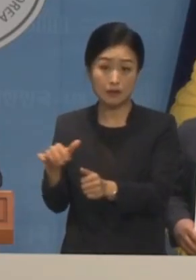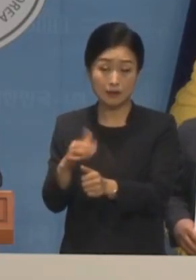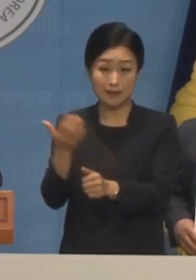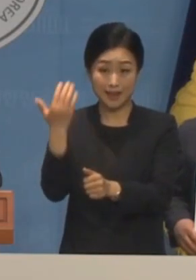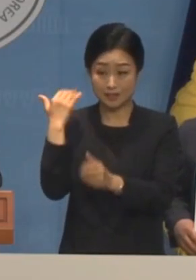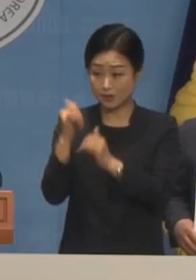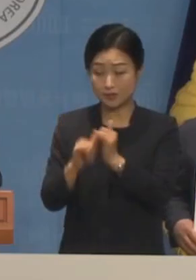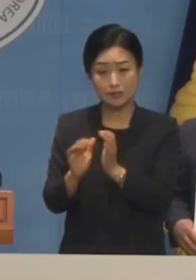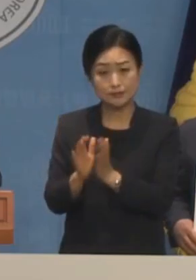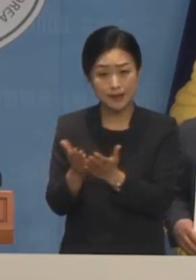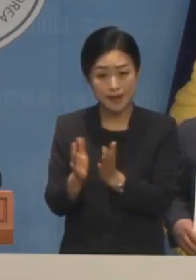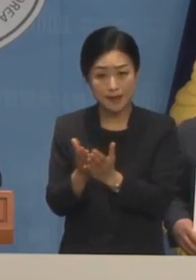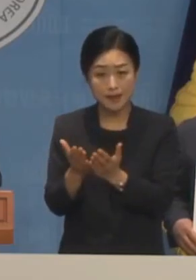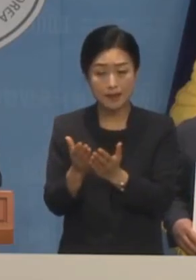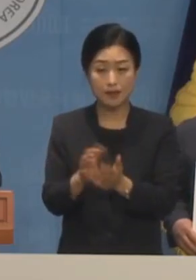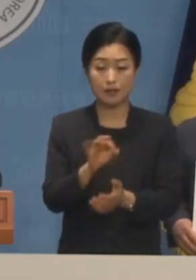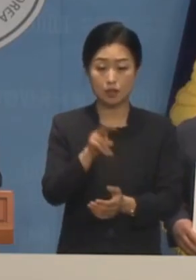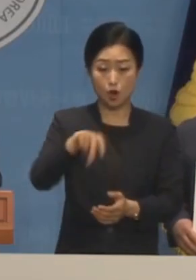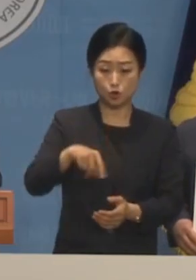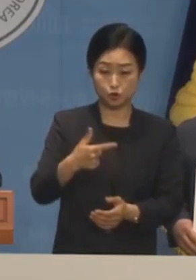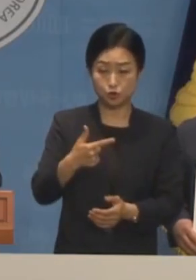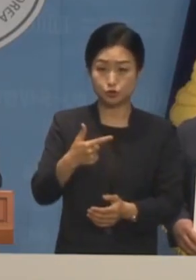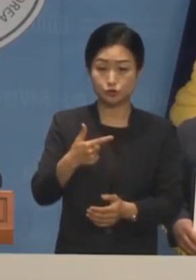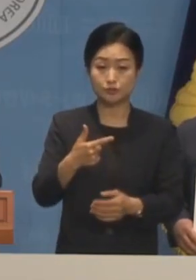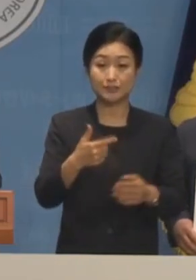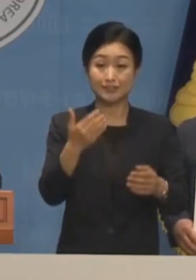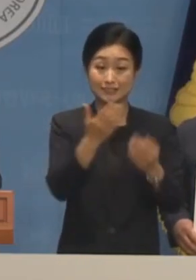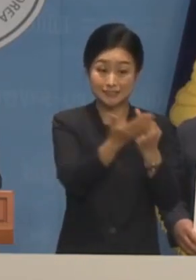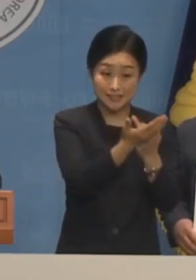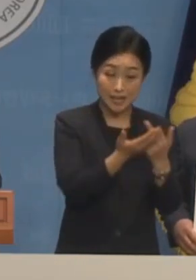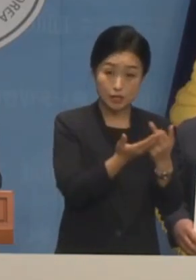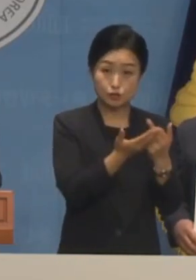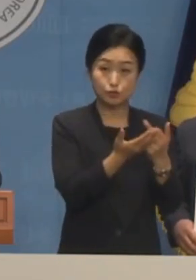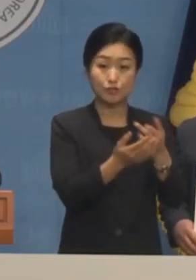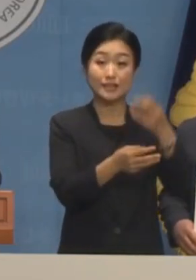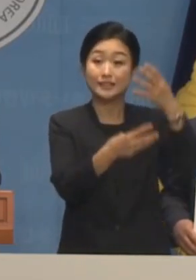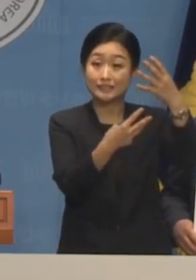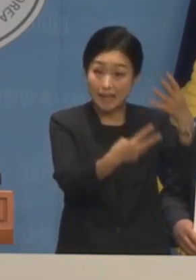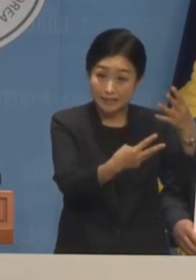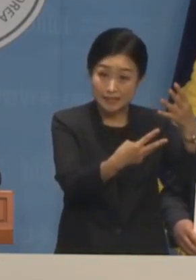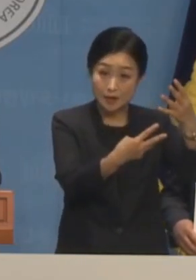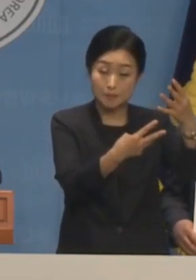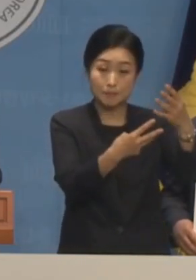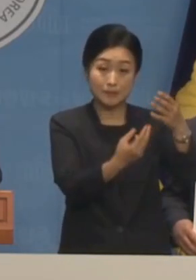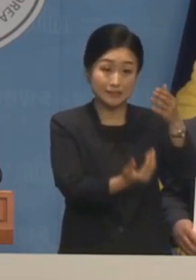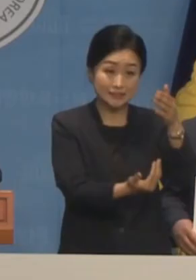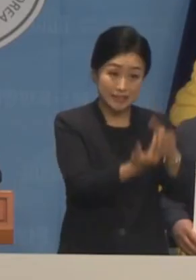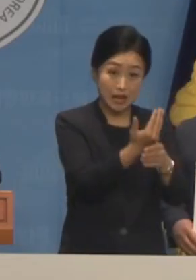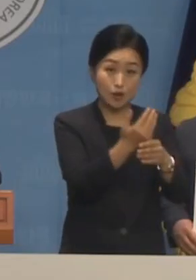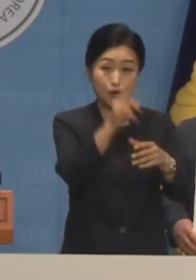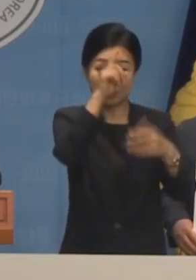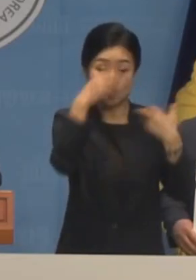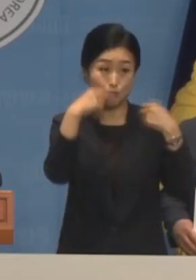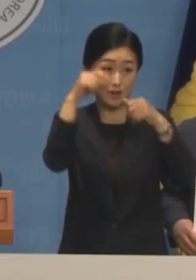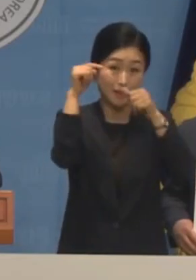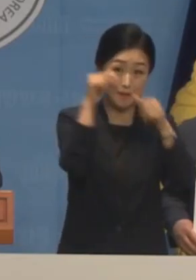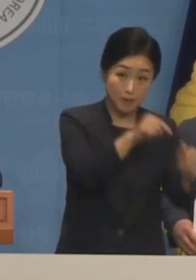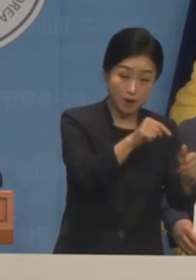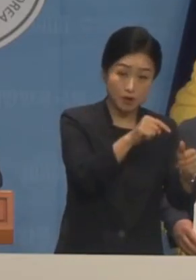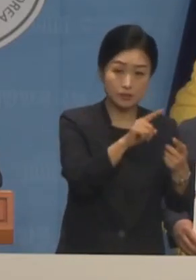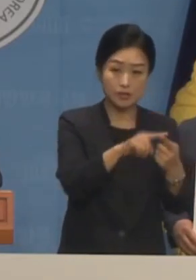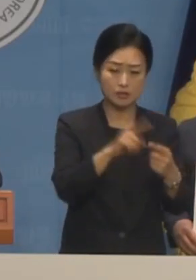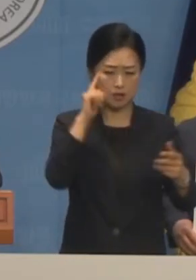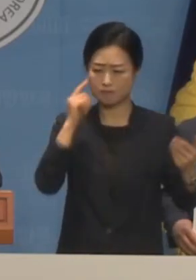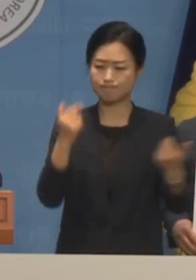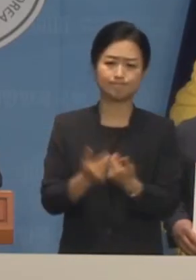교과서들은 여순 사건을 제주 43사건 진 명령을 거부한 인들의 무장 봉기로